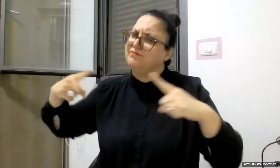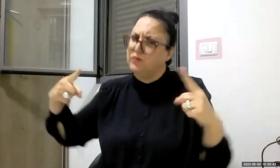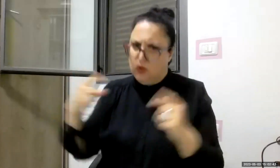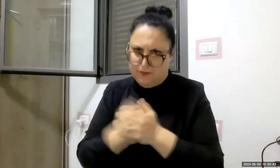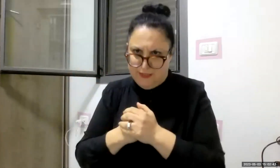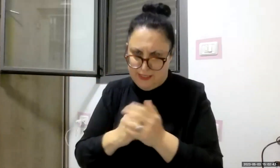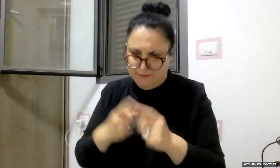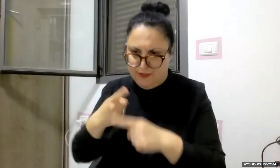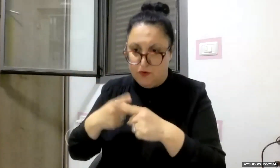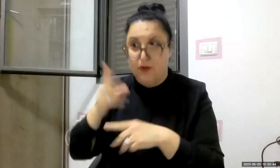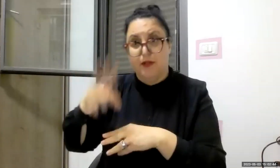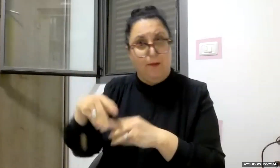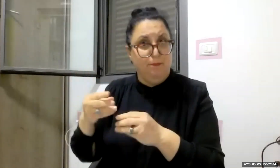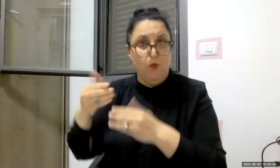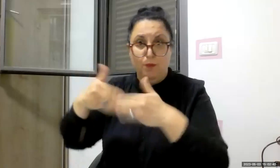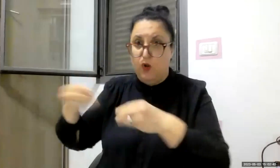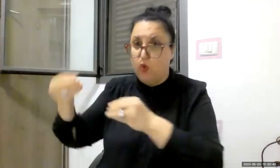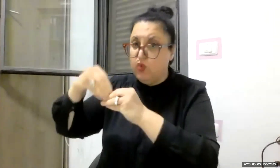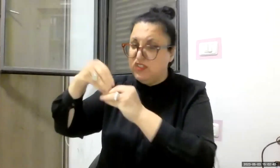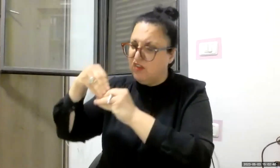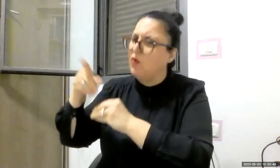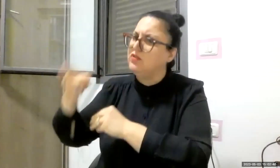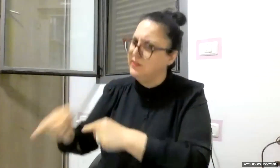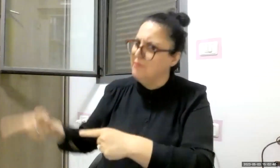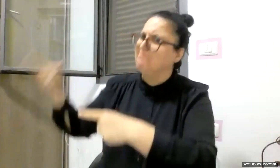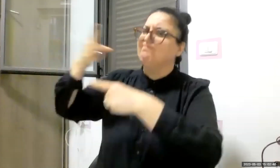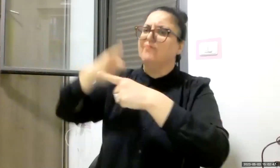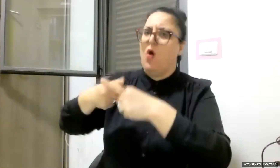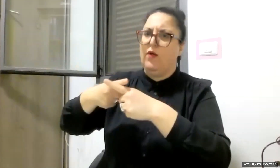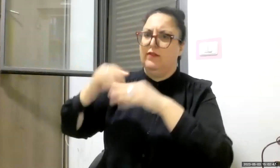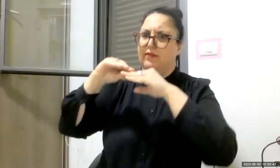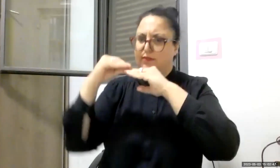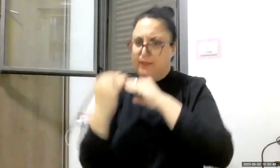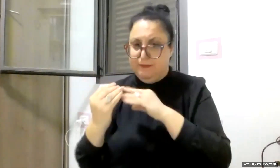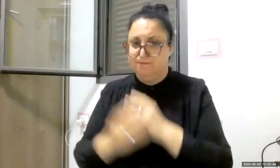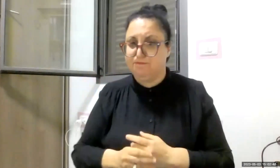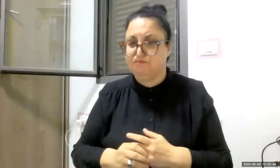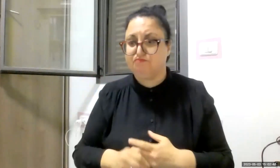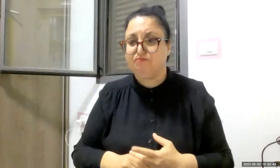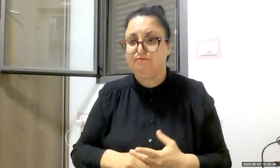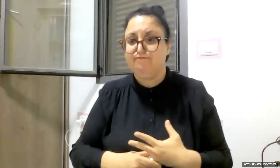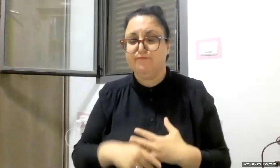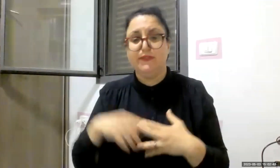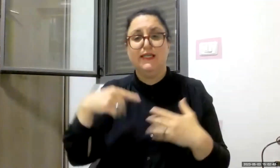כלכלי ועוד רבים ושונים. גם מוגבלויות נוספות שמצטלבות בנוסף לכך.